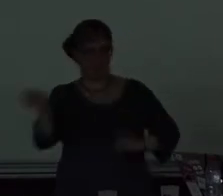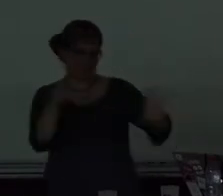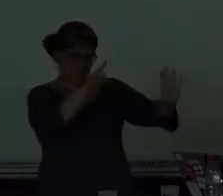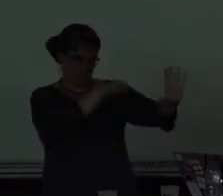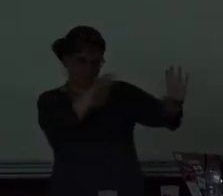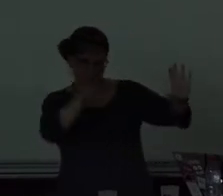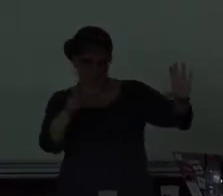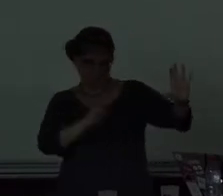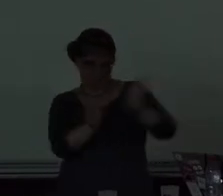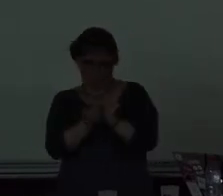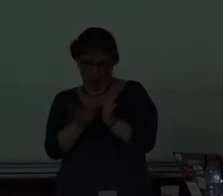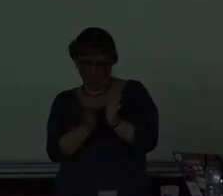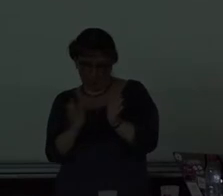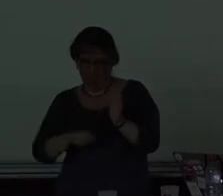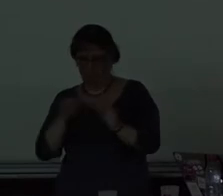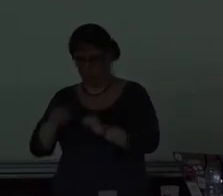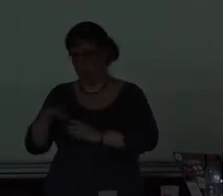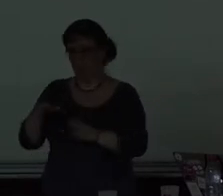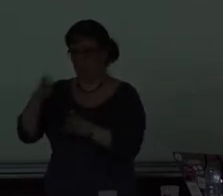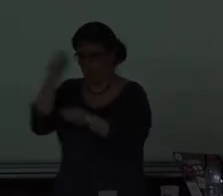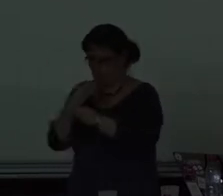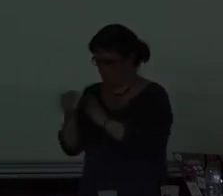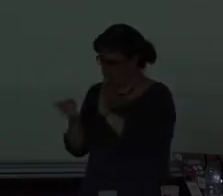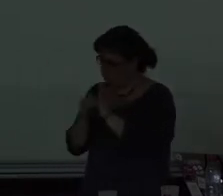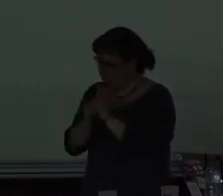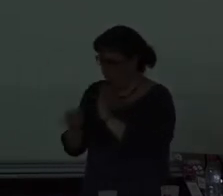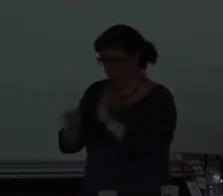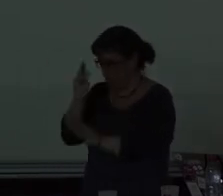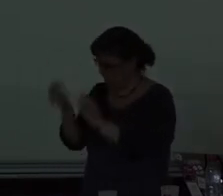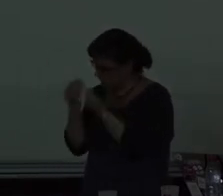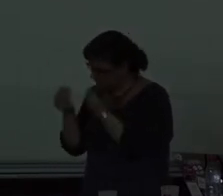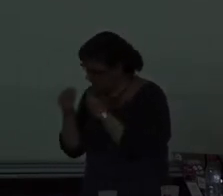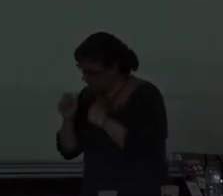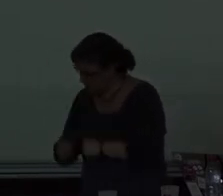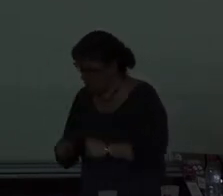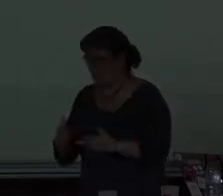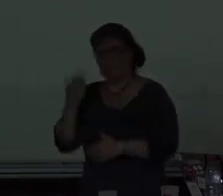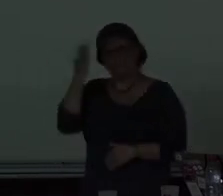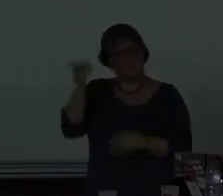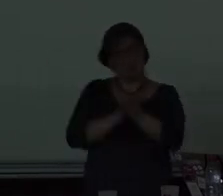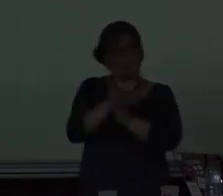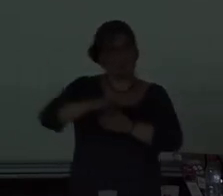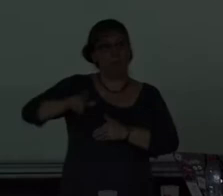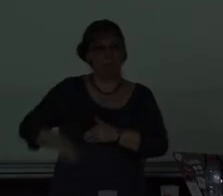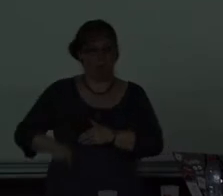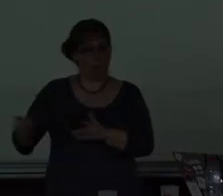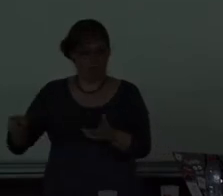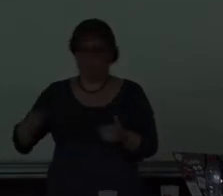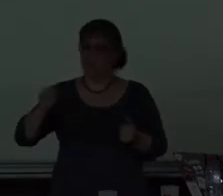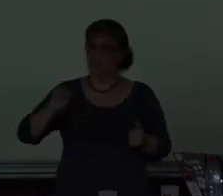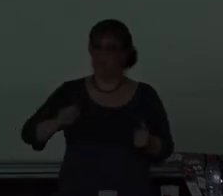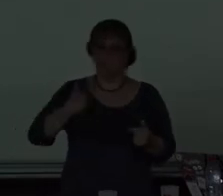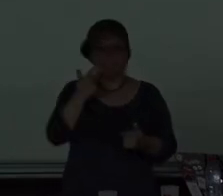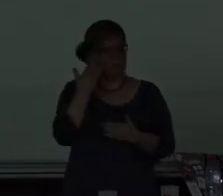l'allouer à l'apprentissage, pour l'allouer à quelque chose que vous avez vraiment envie de faire. Et si ça vous motive, si ça vous